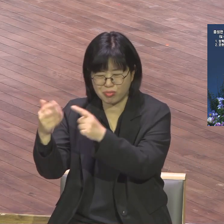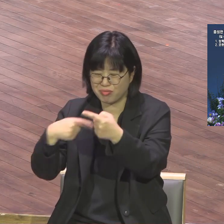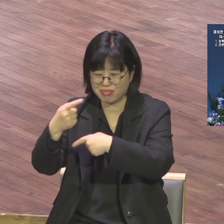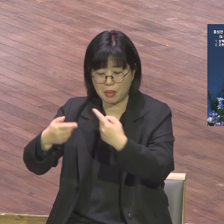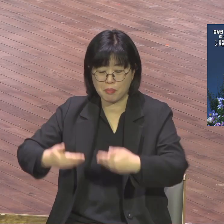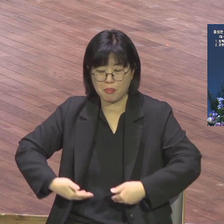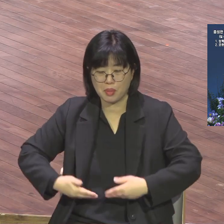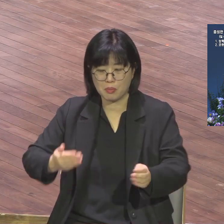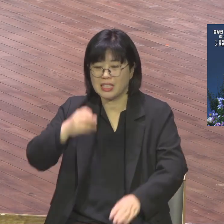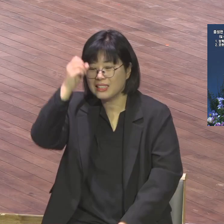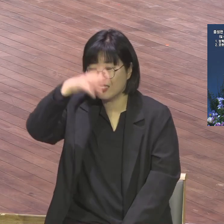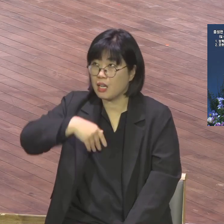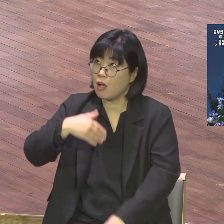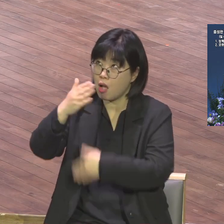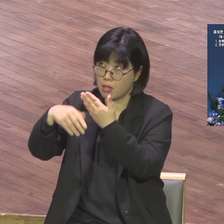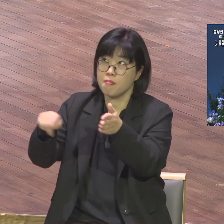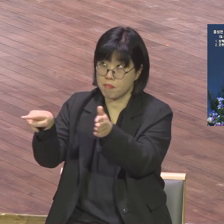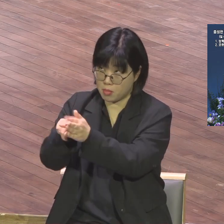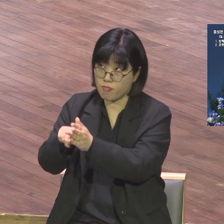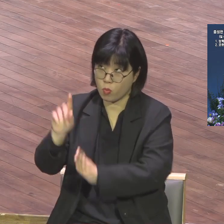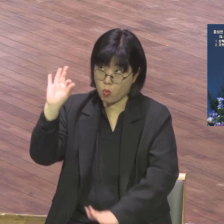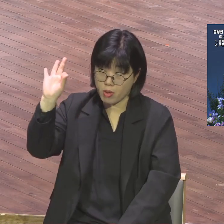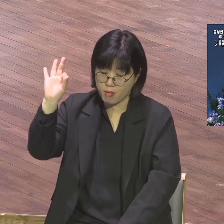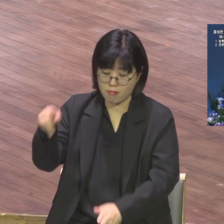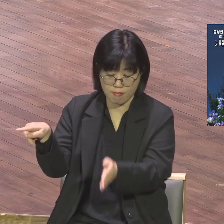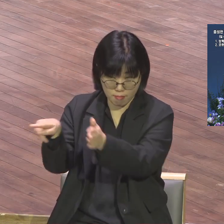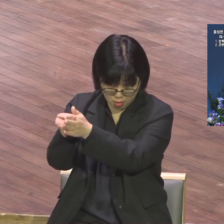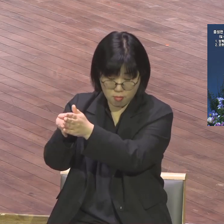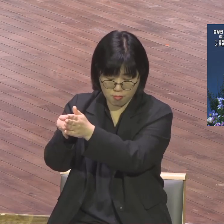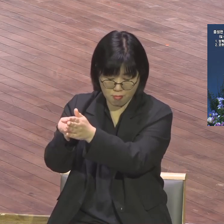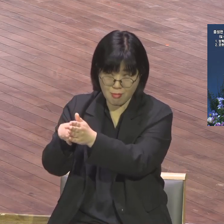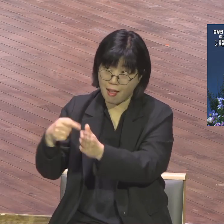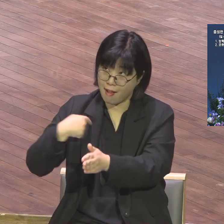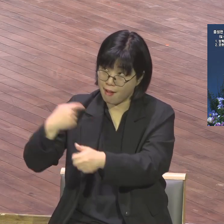그냥 쫙 도전. 그것이 삶운동이에요. 삶운동.